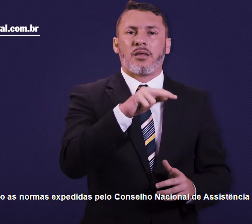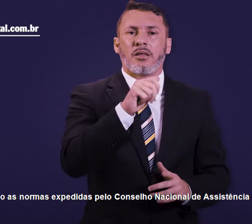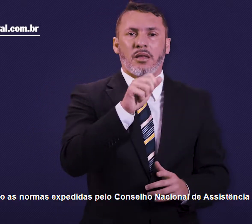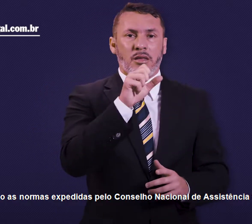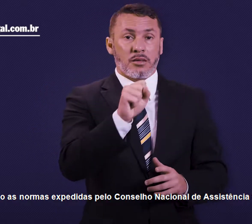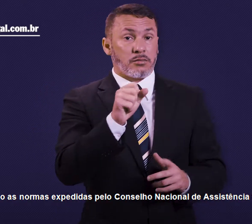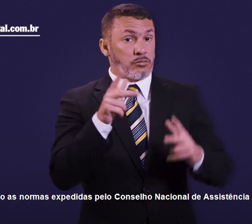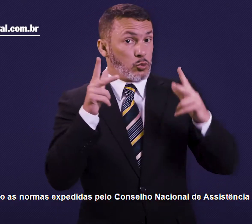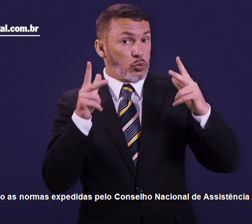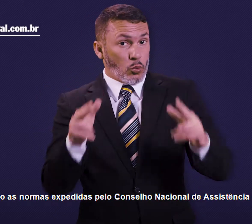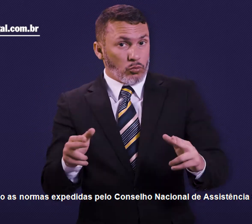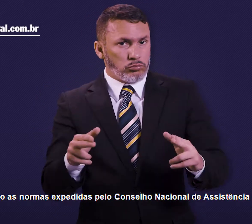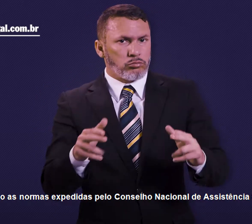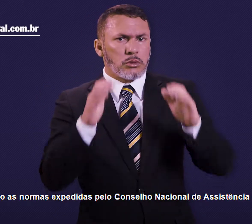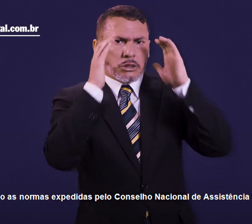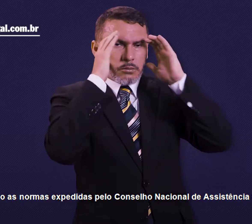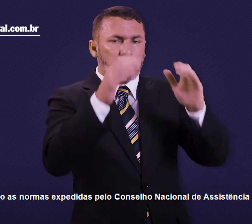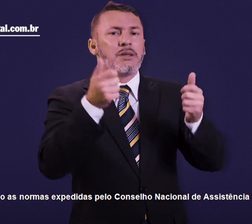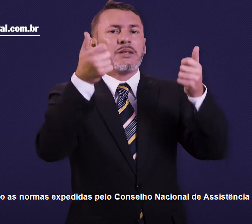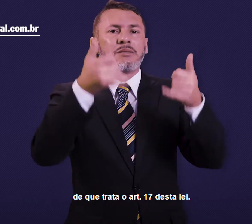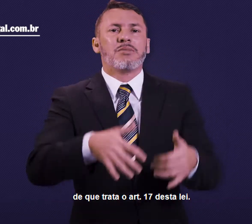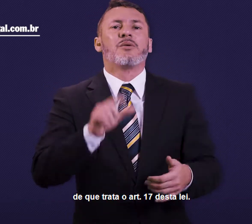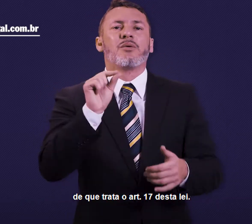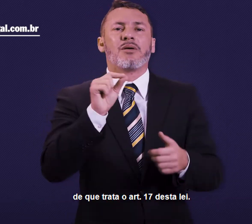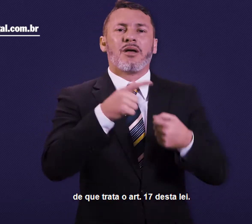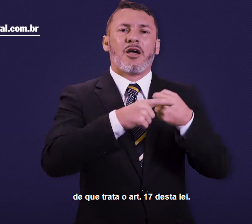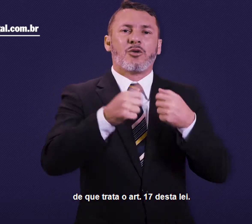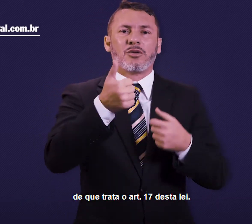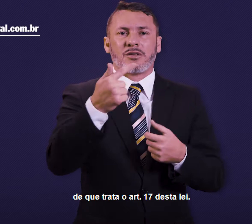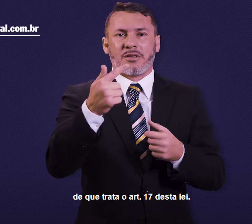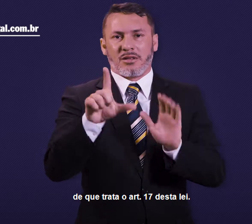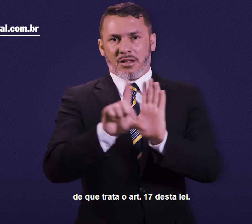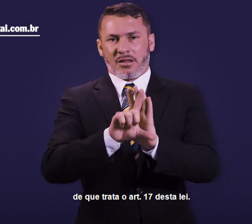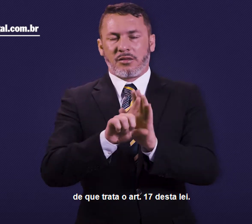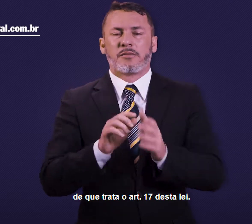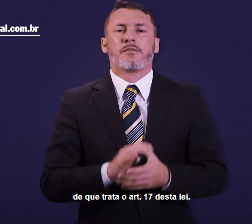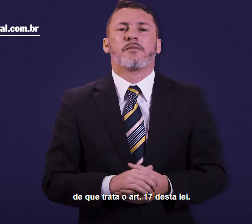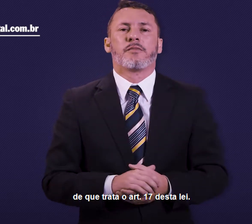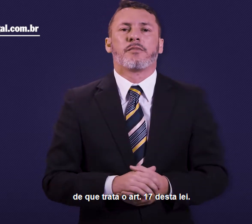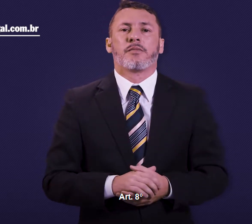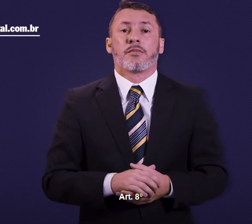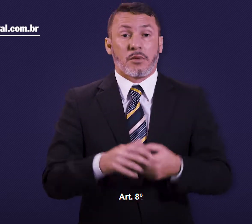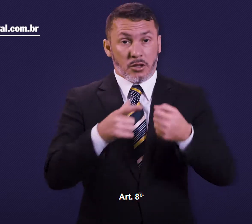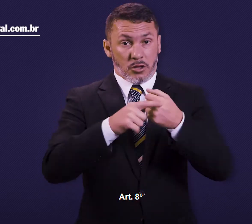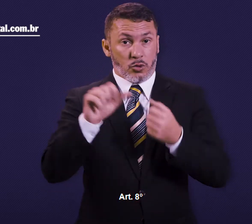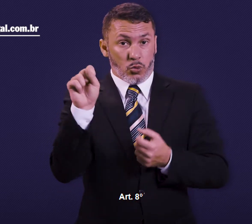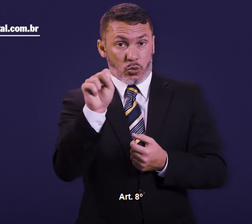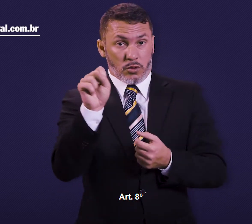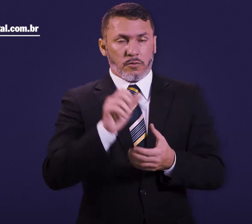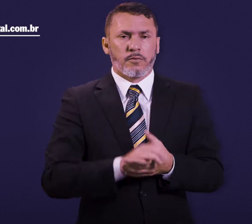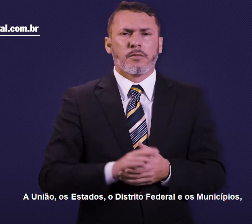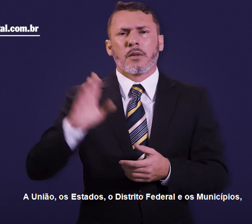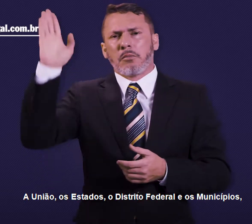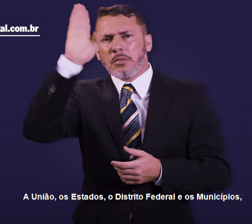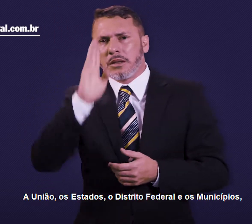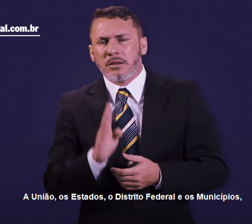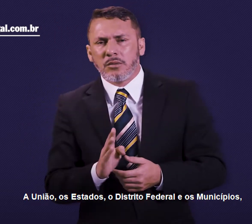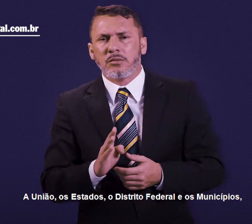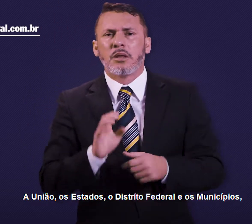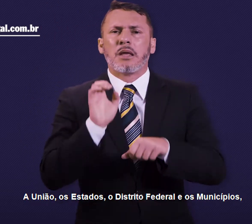Nacional de Assistência Social, CNAS, de que trata o artigo 17 desta lei. Artigo 8º. A União, os